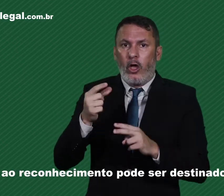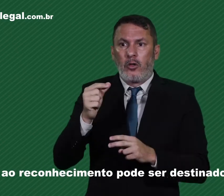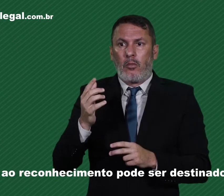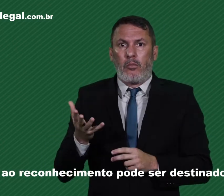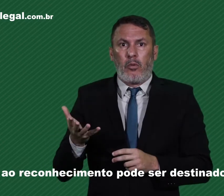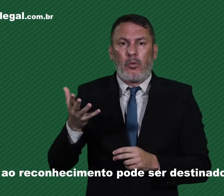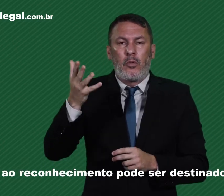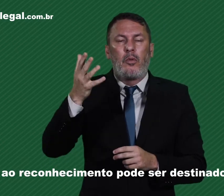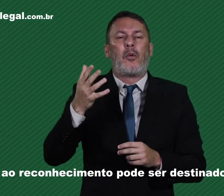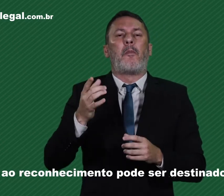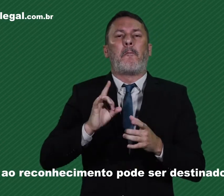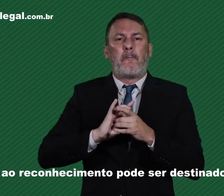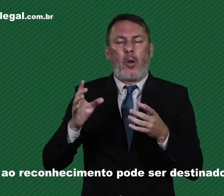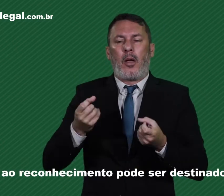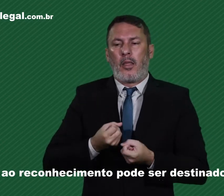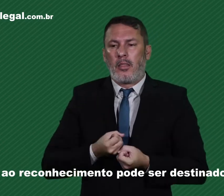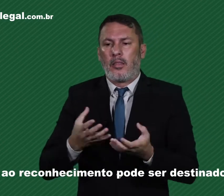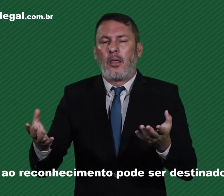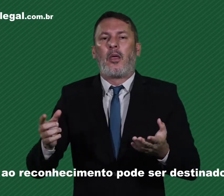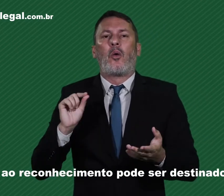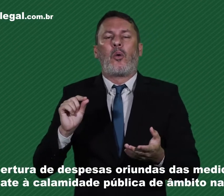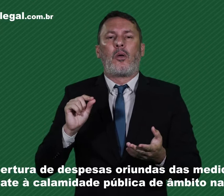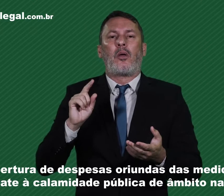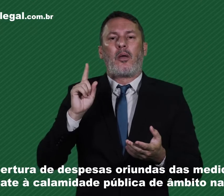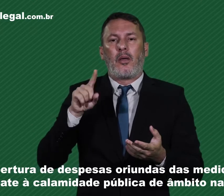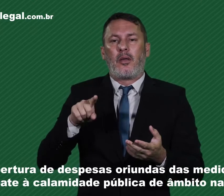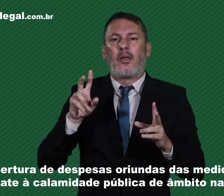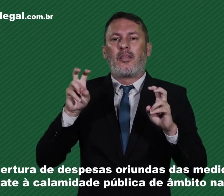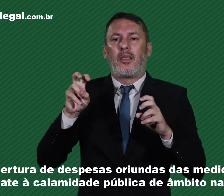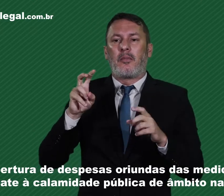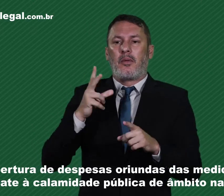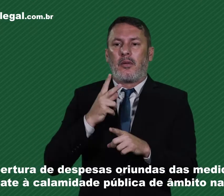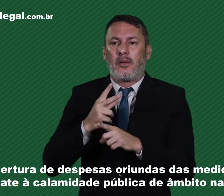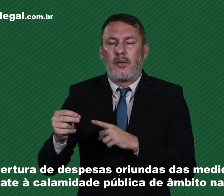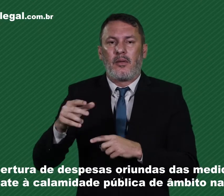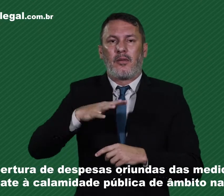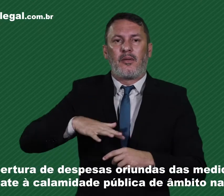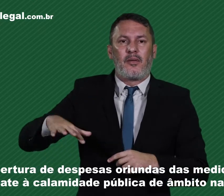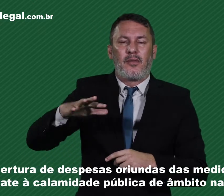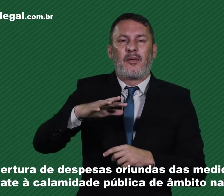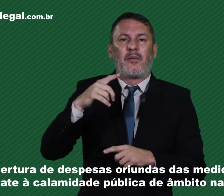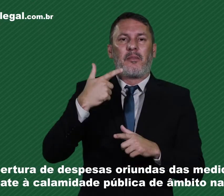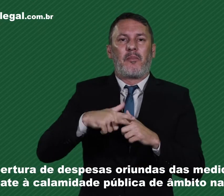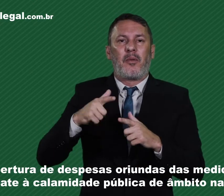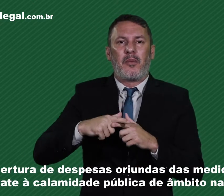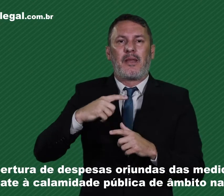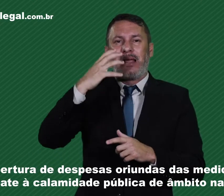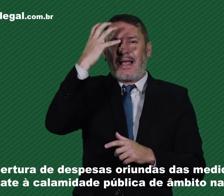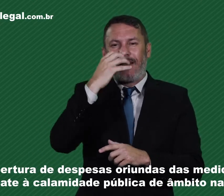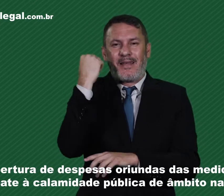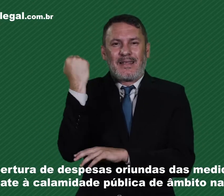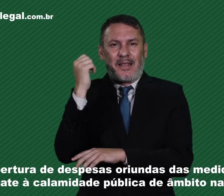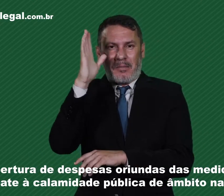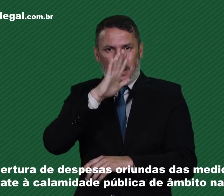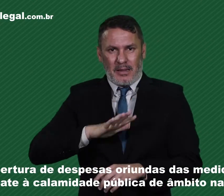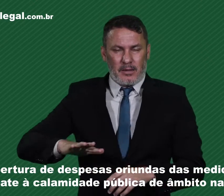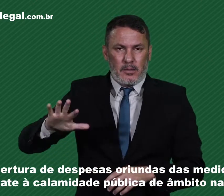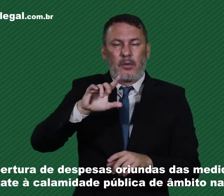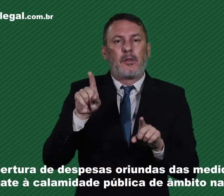ao reconhecimento pode ser destinado à cobertura de despesas oriundas das medidas de combate a calamidade pública